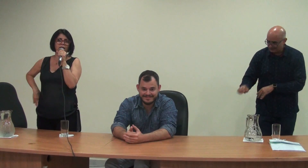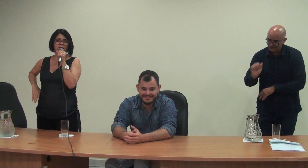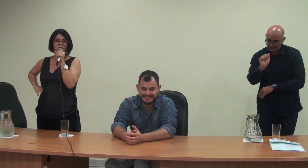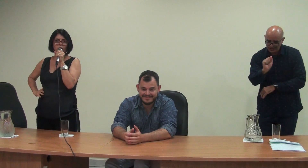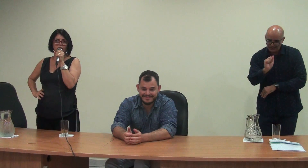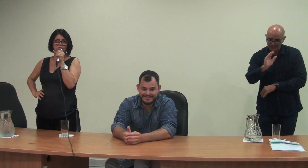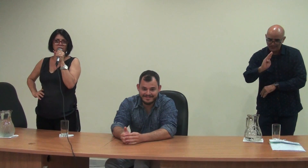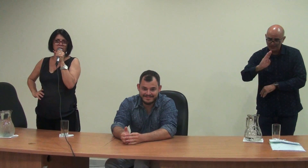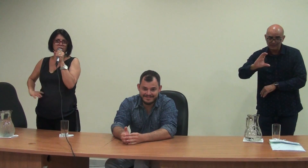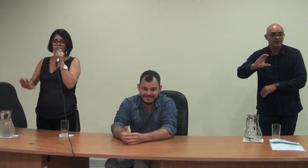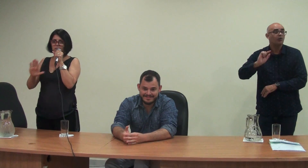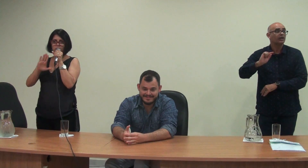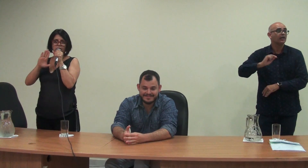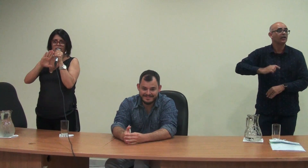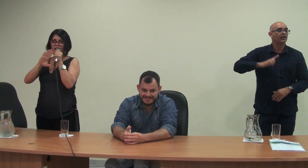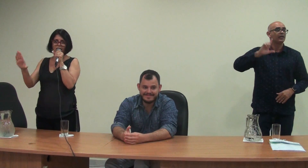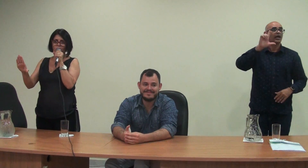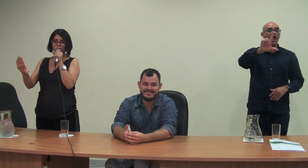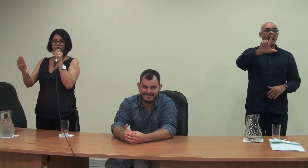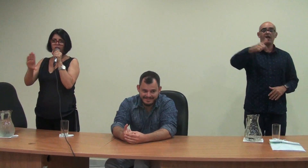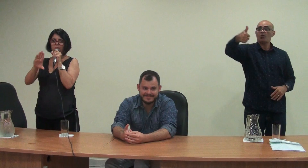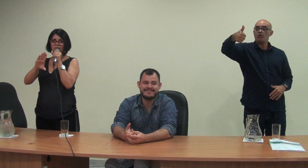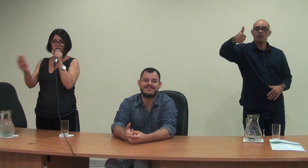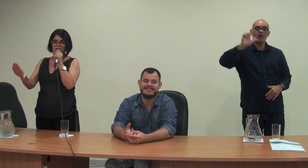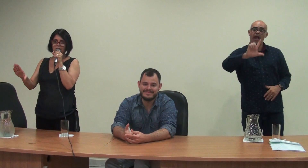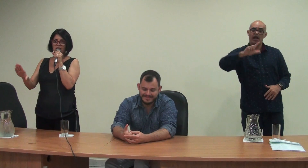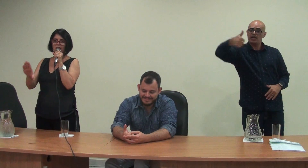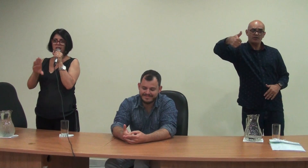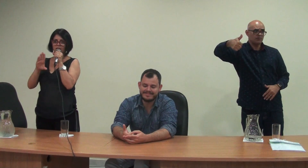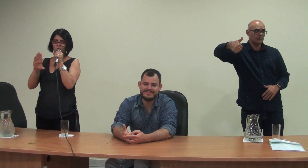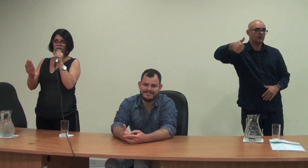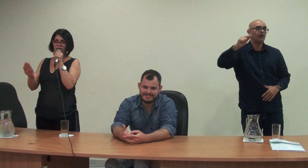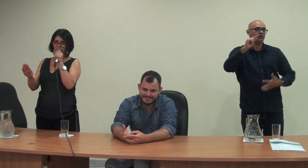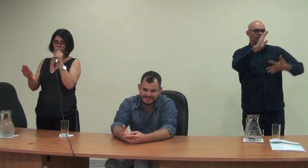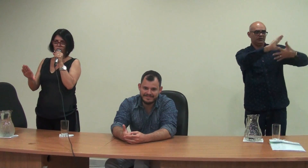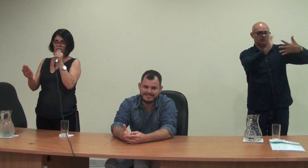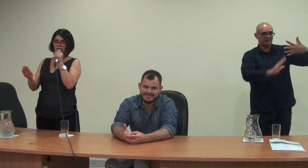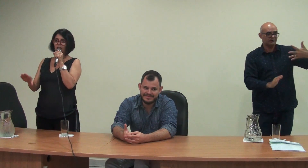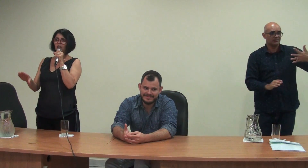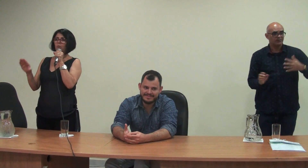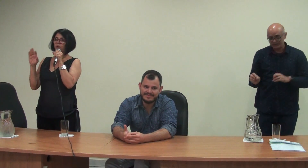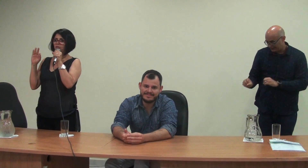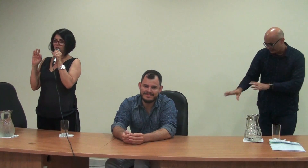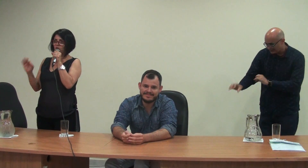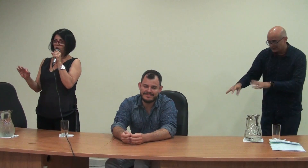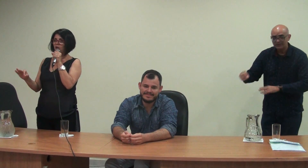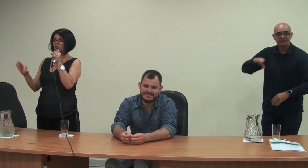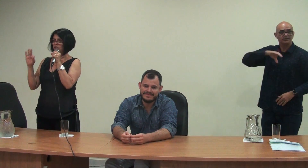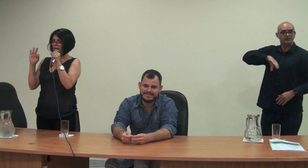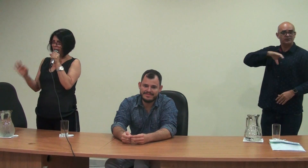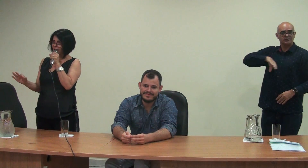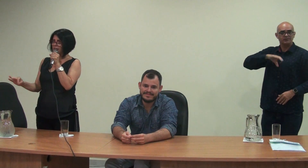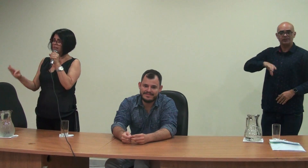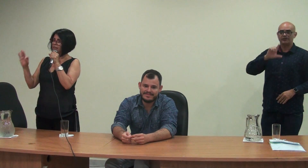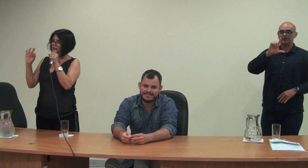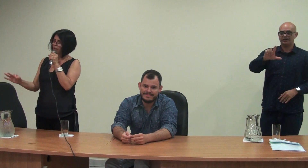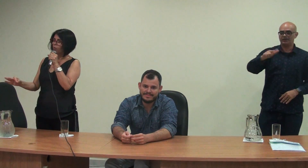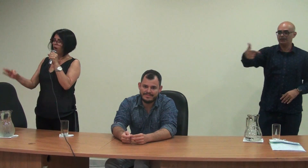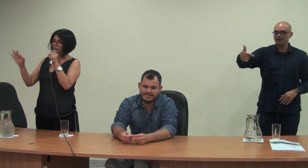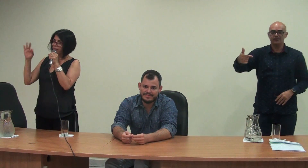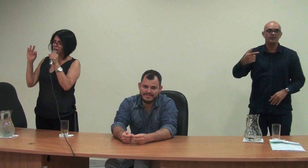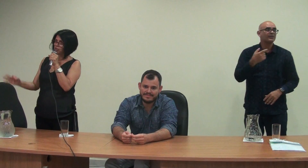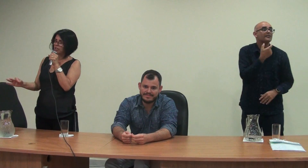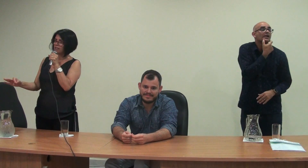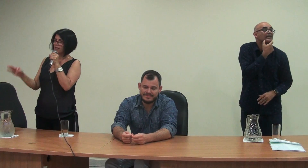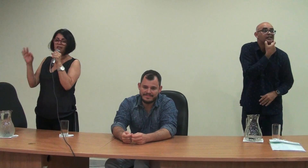em primeira língua. Você não alfabetiza em segunda língua. Professor de inglês